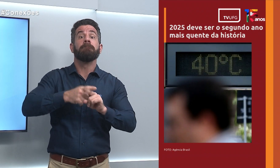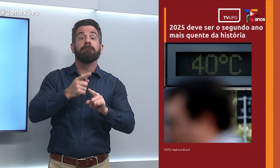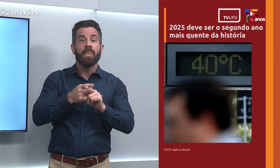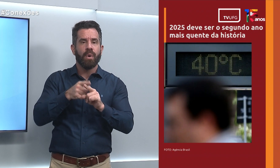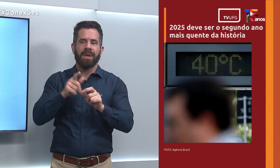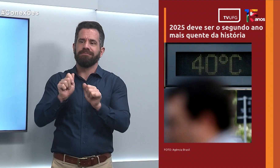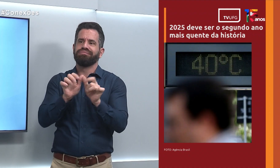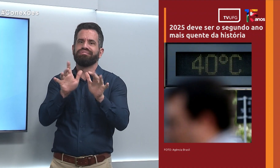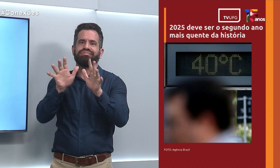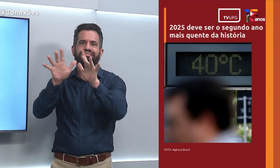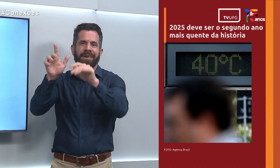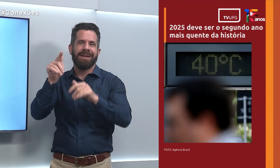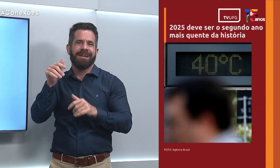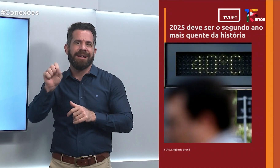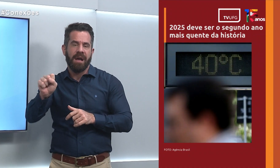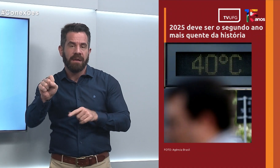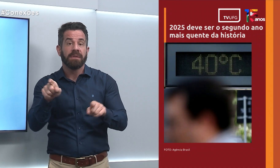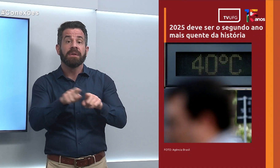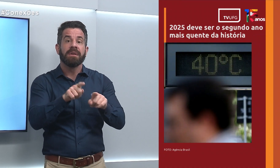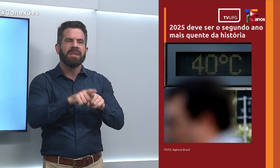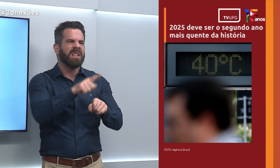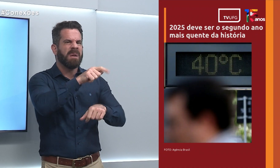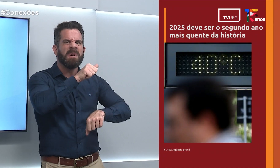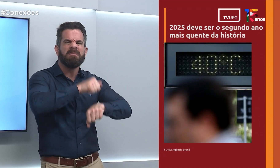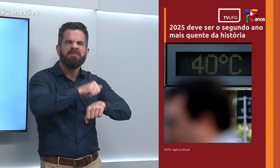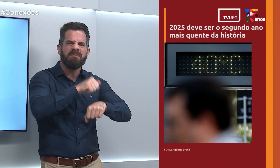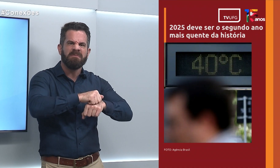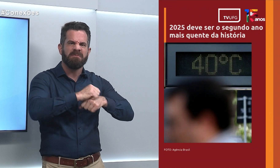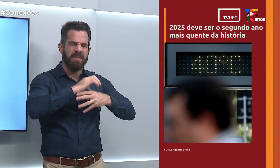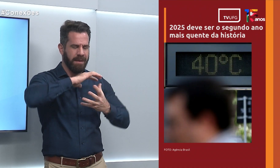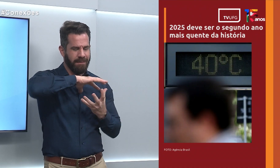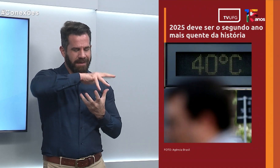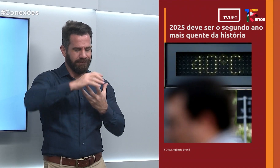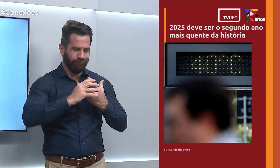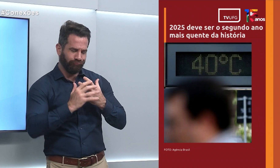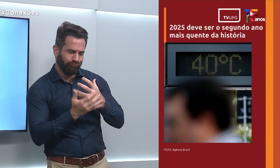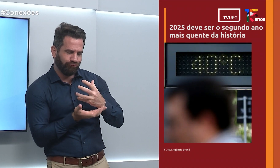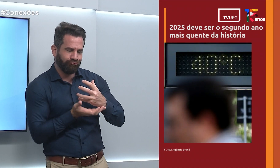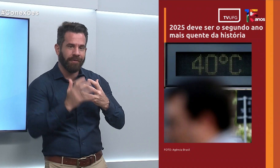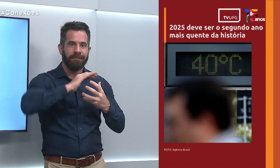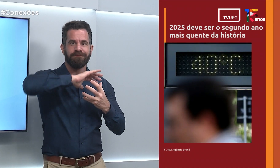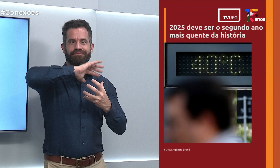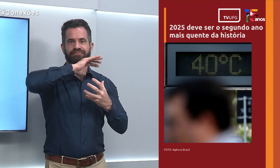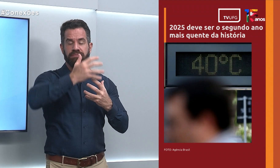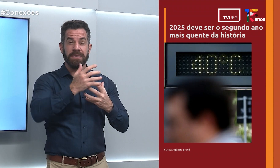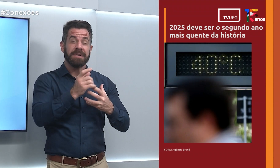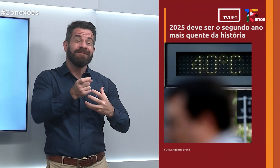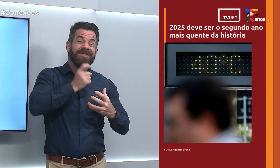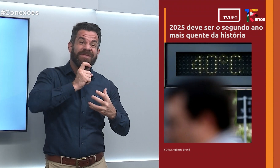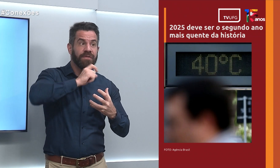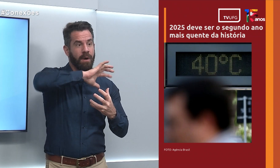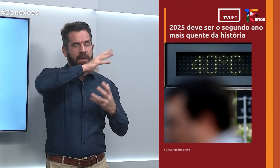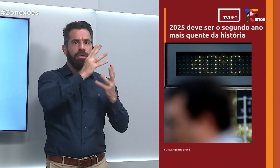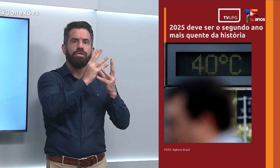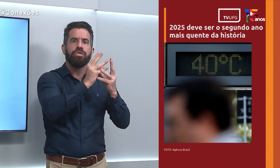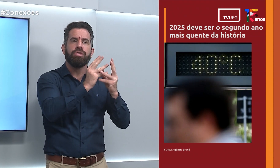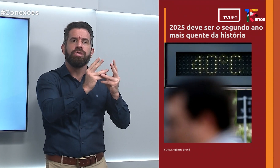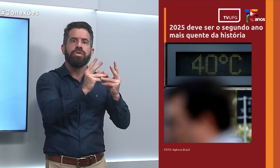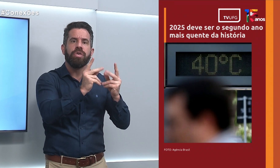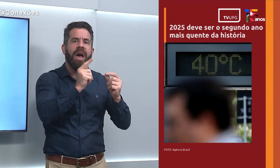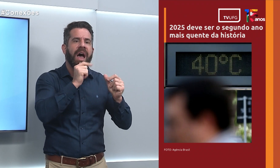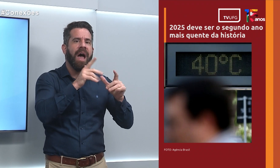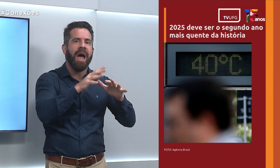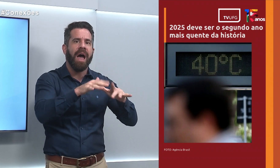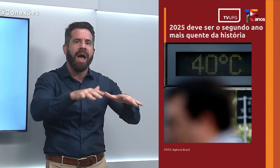no Antártico e na Antártida e eventos extremos cada vez mais frequentes e que